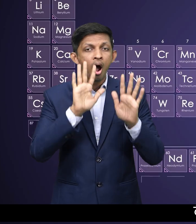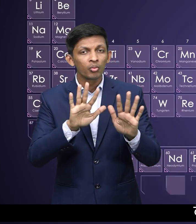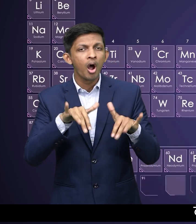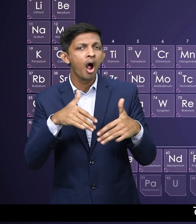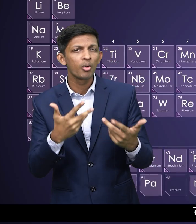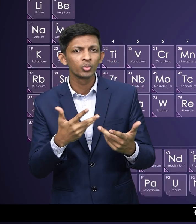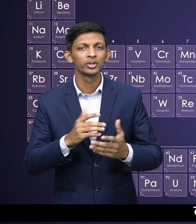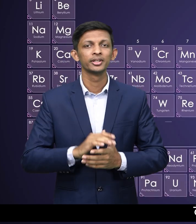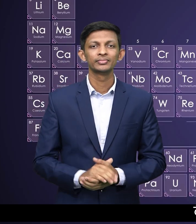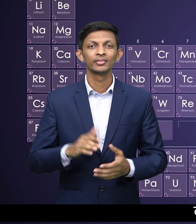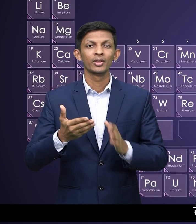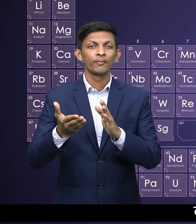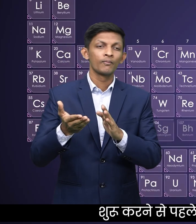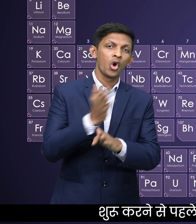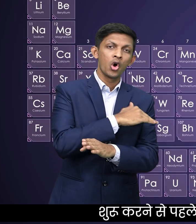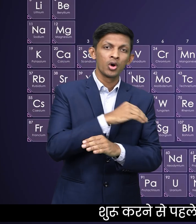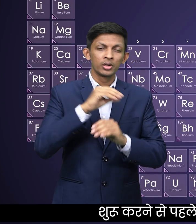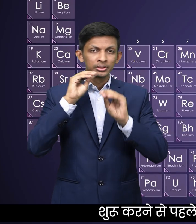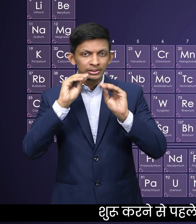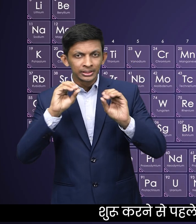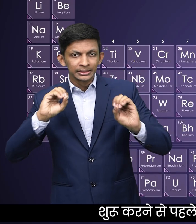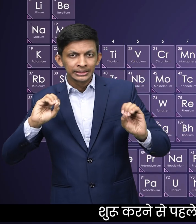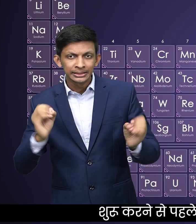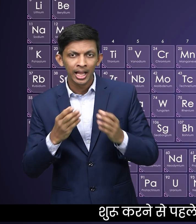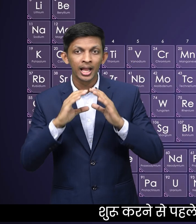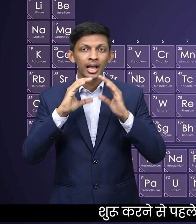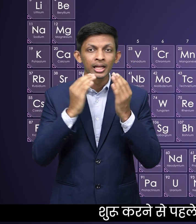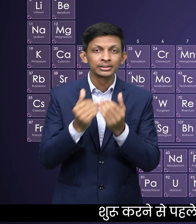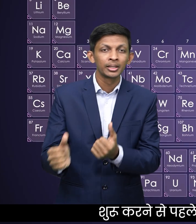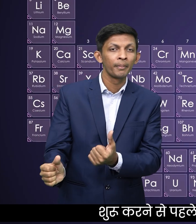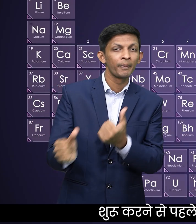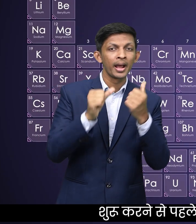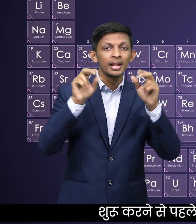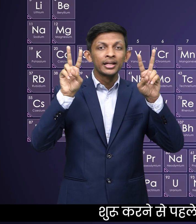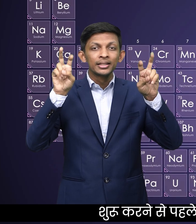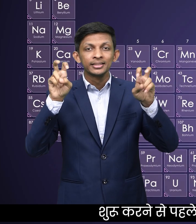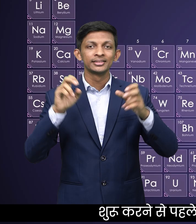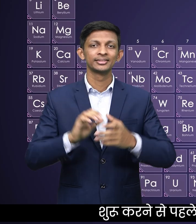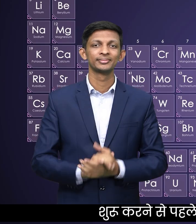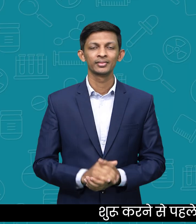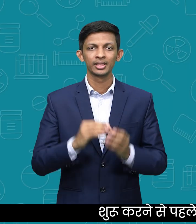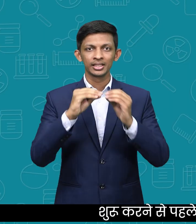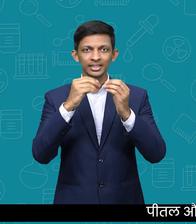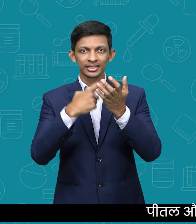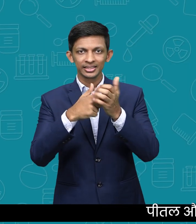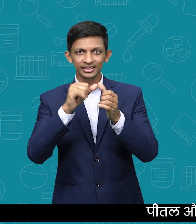व्यवहार करते हैं। शुरू करने से पहले आइए पिछले विषय को संशोधित करते हैं। पीतल